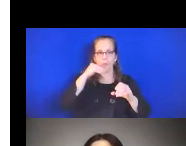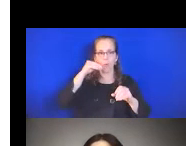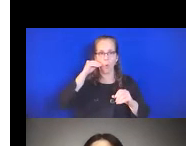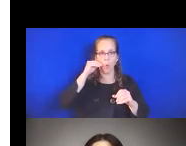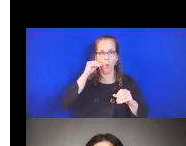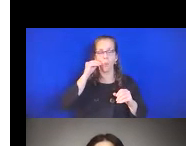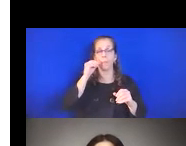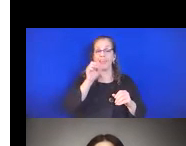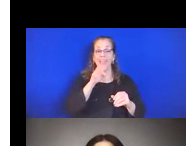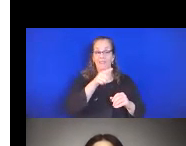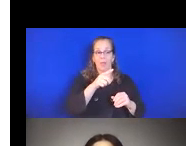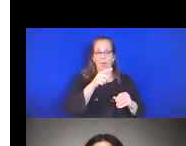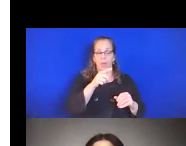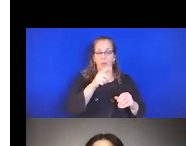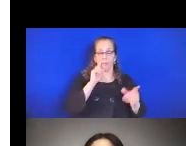部都是非法的。